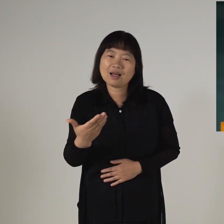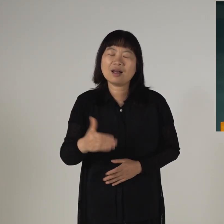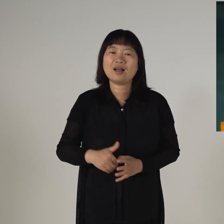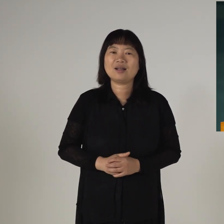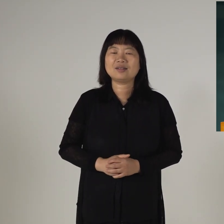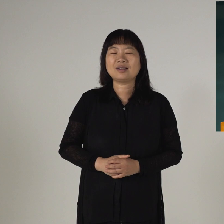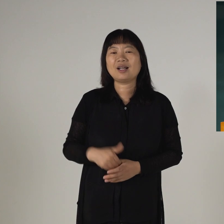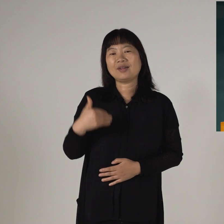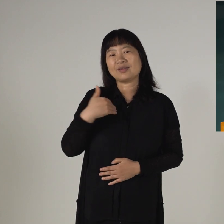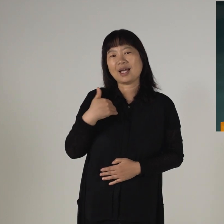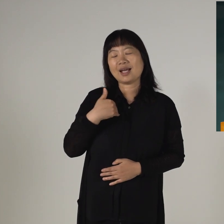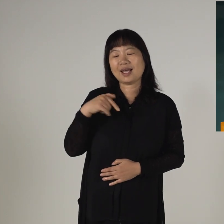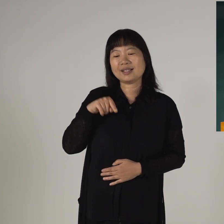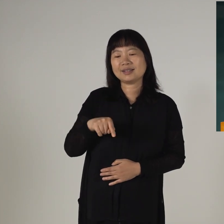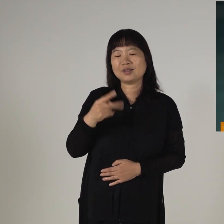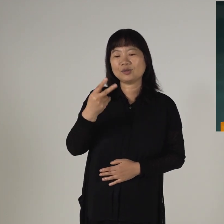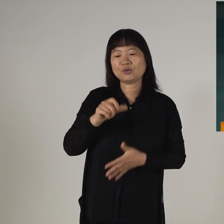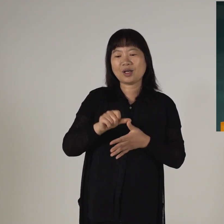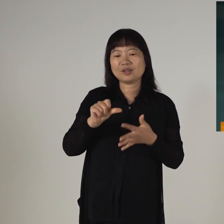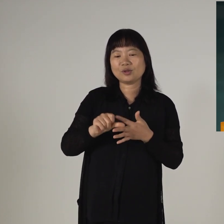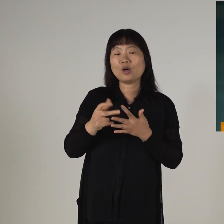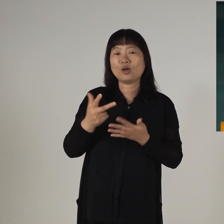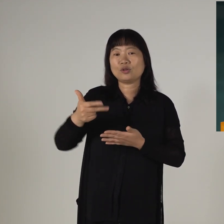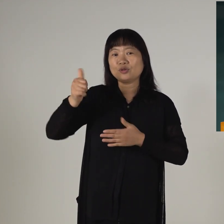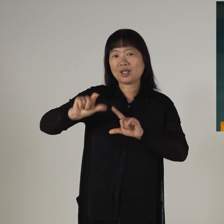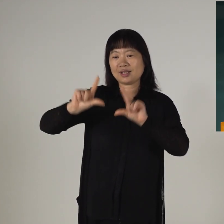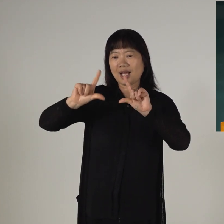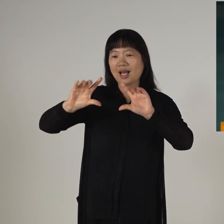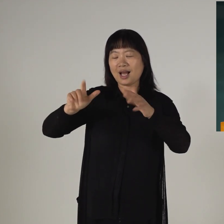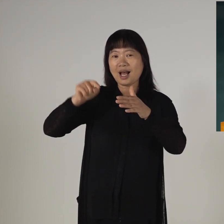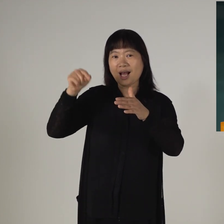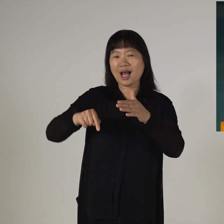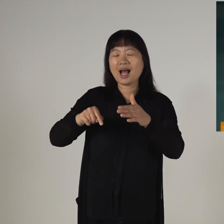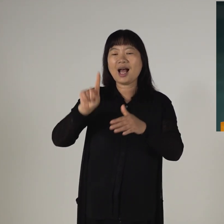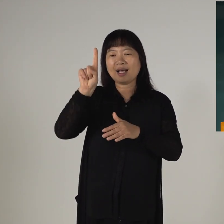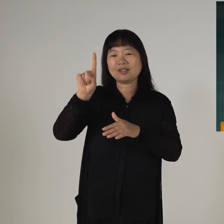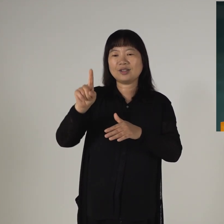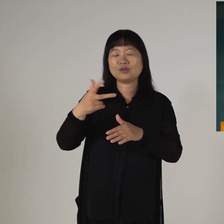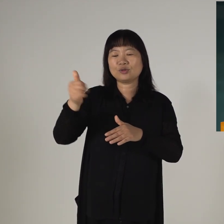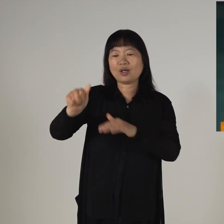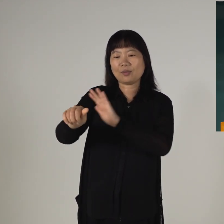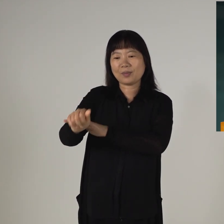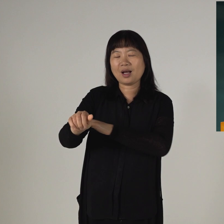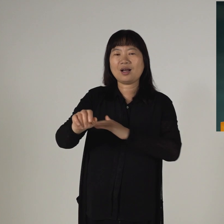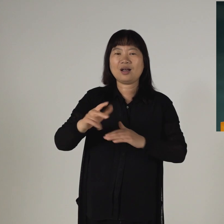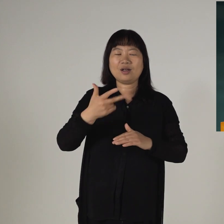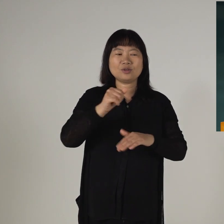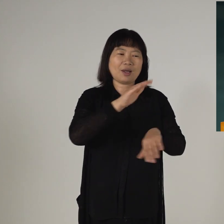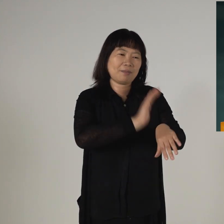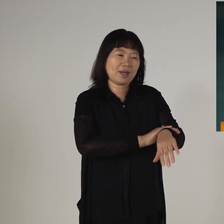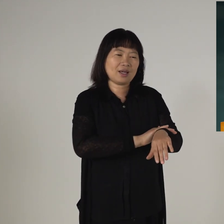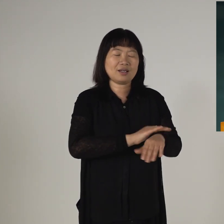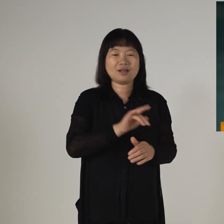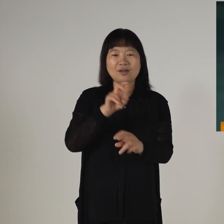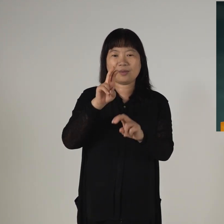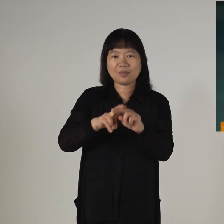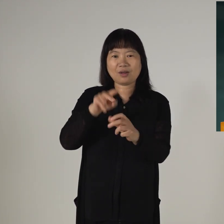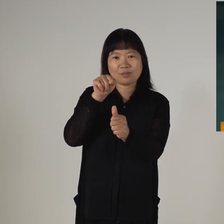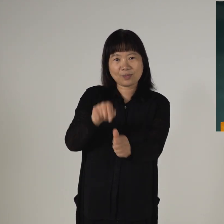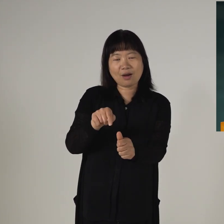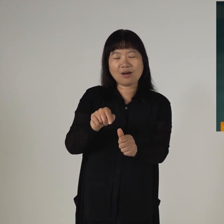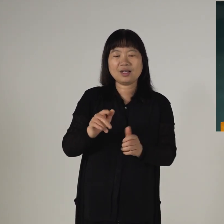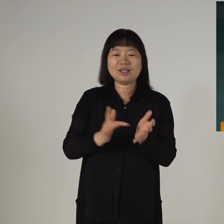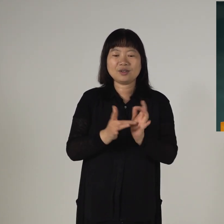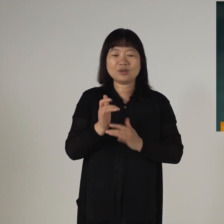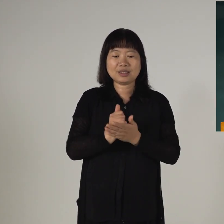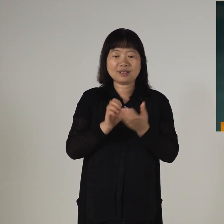이르되 나의 이 두 아들을 주의 나라에서 하나는 주의 우편에 하나는 주의 좌편에 앉게 명하소서.